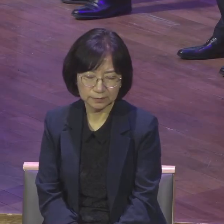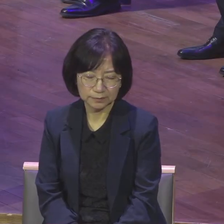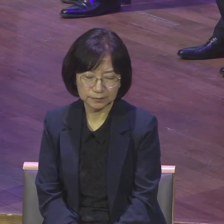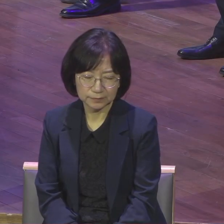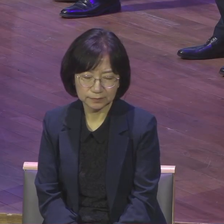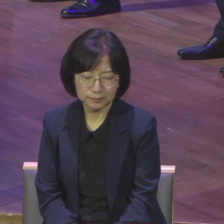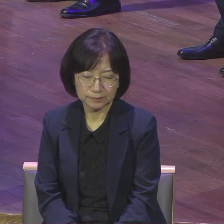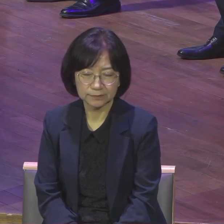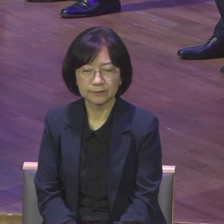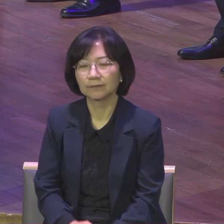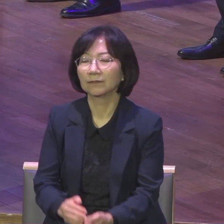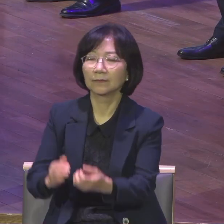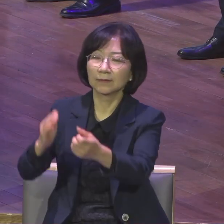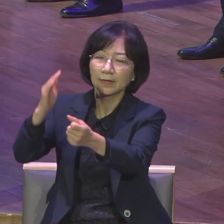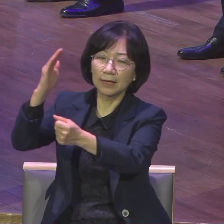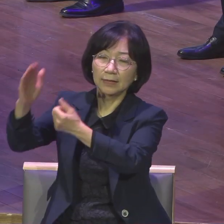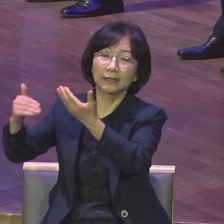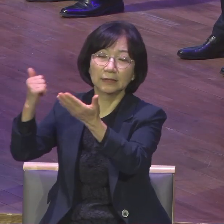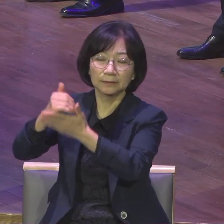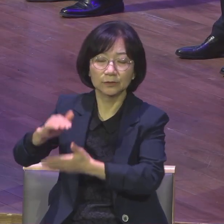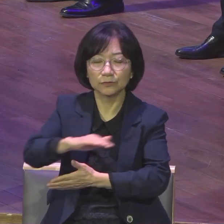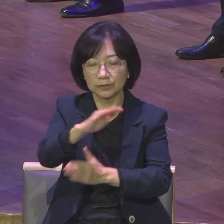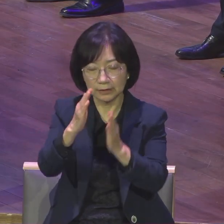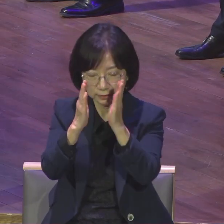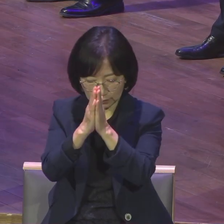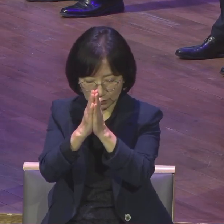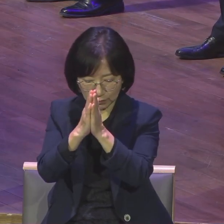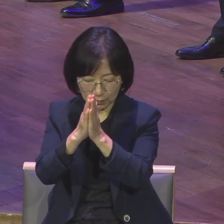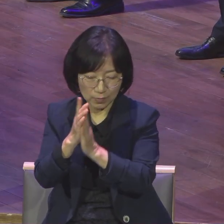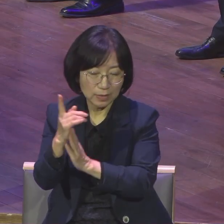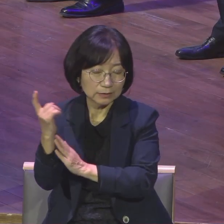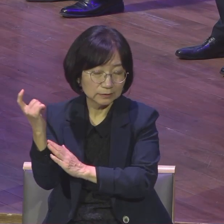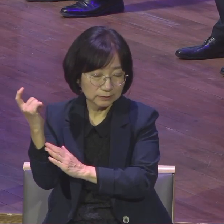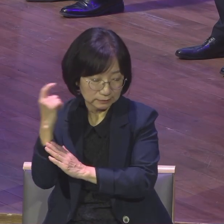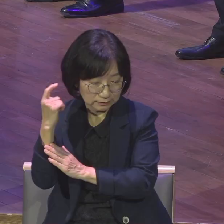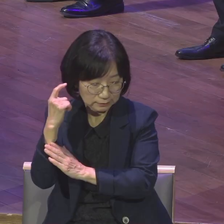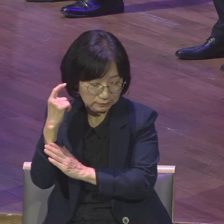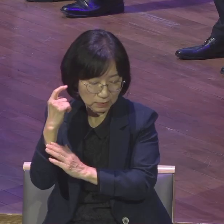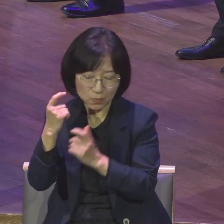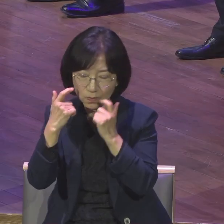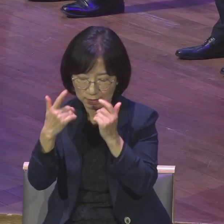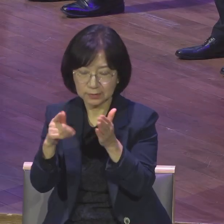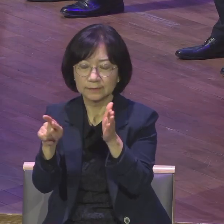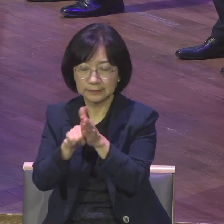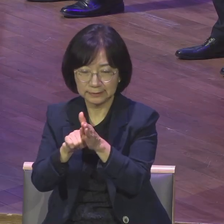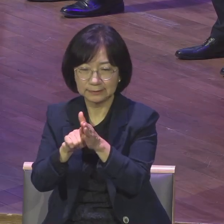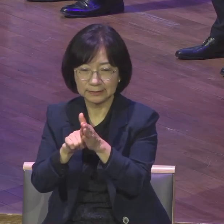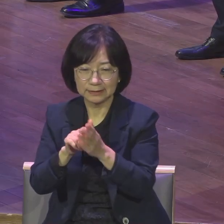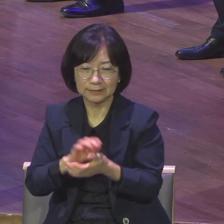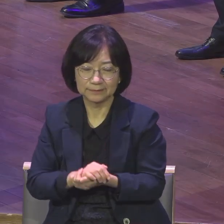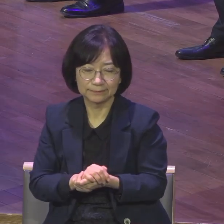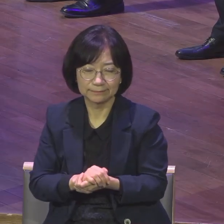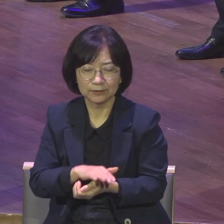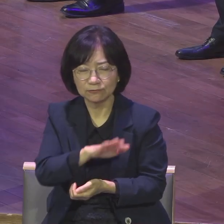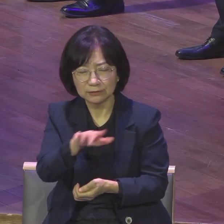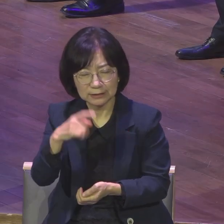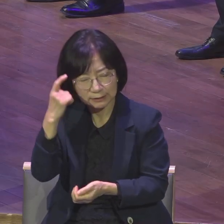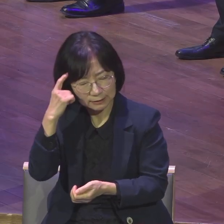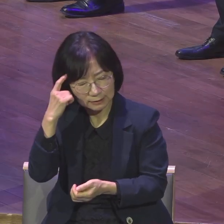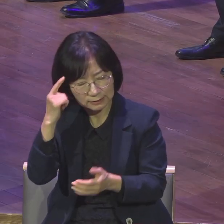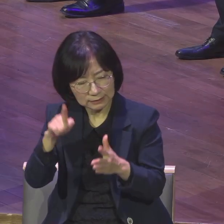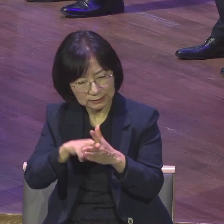하나님이 우리의 기도를 들으셨음을 확신합니다. 안 될 것 같아도, 우리의 생각으로는 이해가 안 돼도, 그런